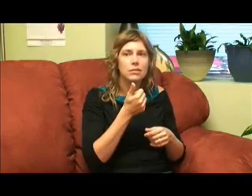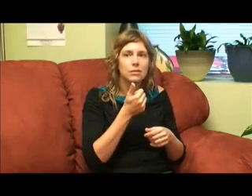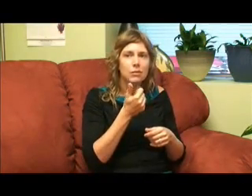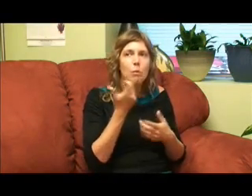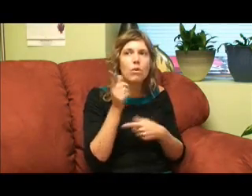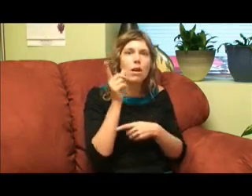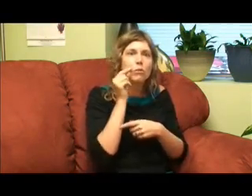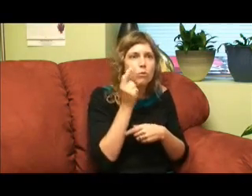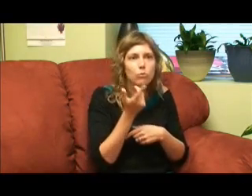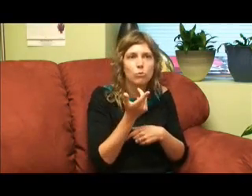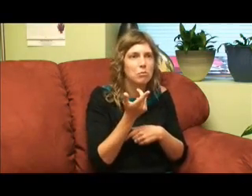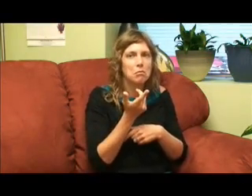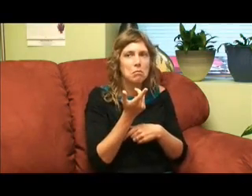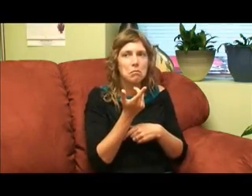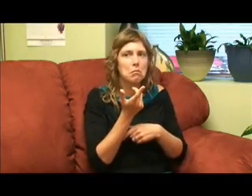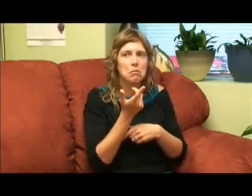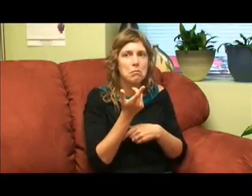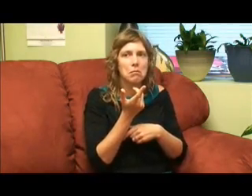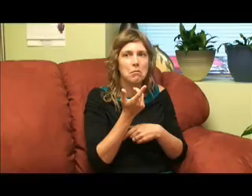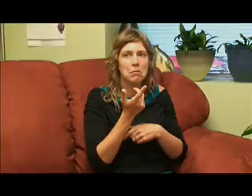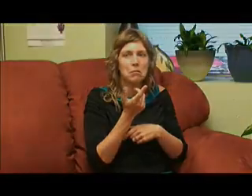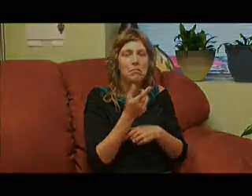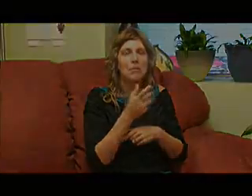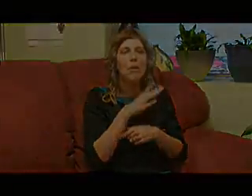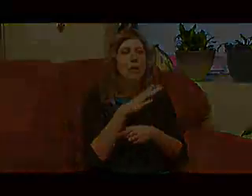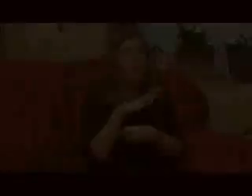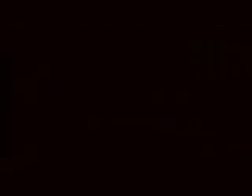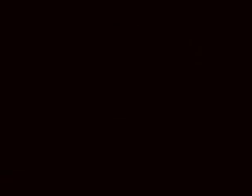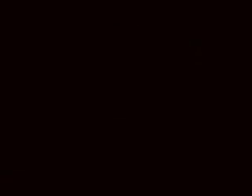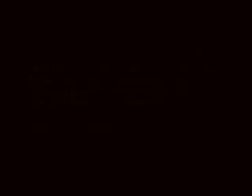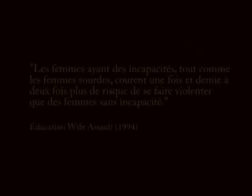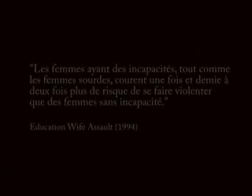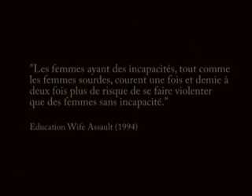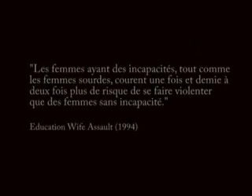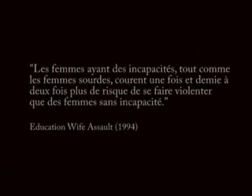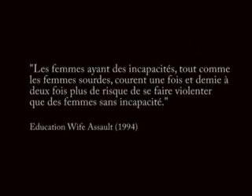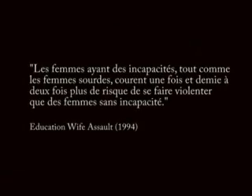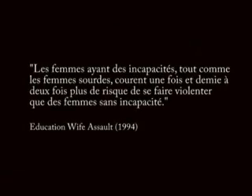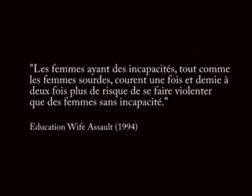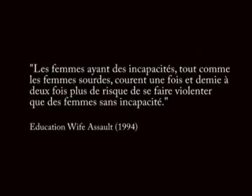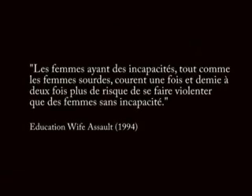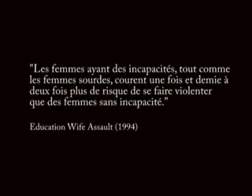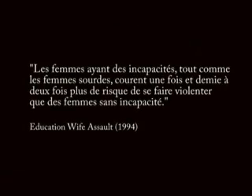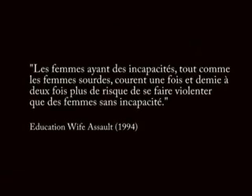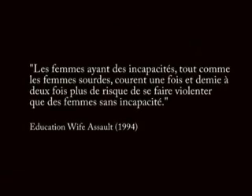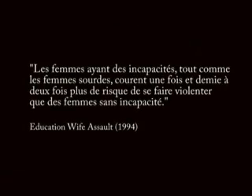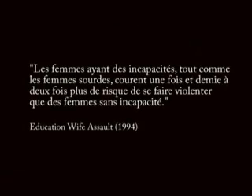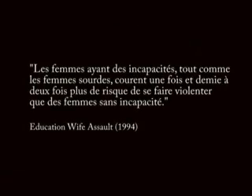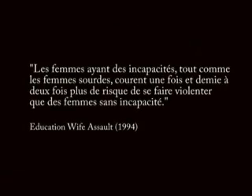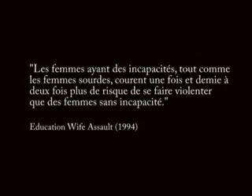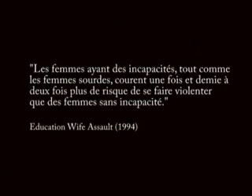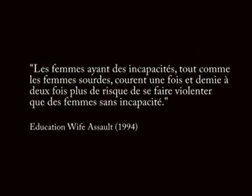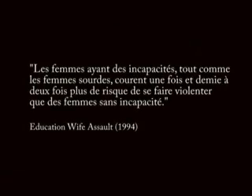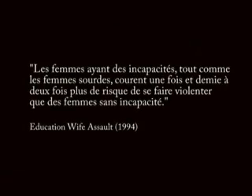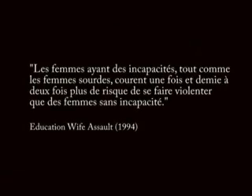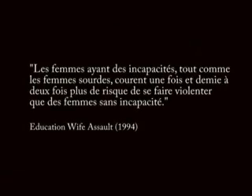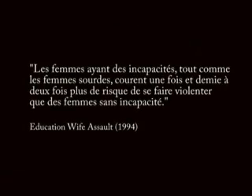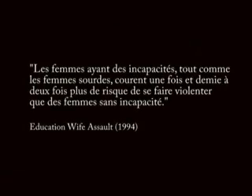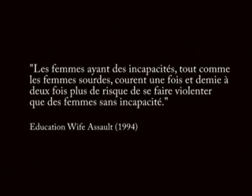de violence? Est-ce qu'elle a déjà entendu parler de ça? Possiblement que non. Les femmes pensent qu'elles sont victimes si elles voient du sang,